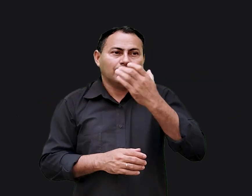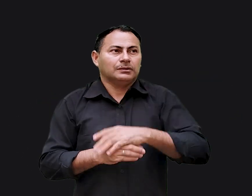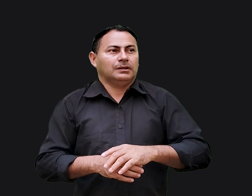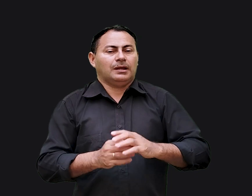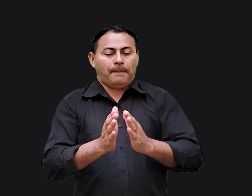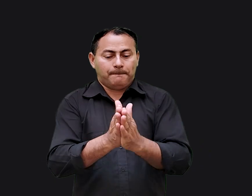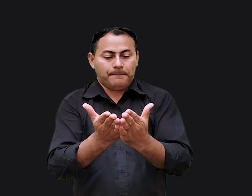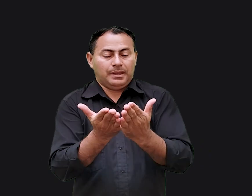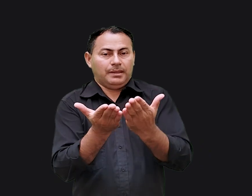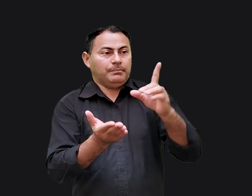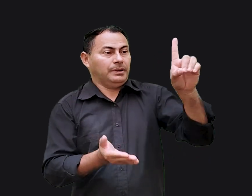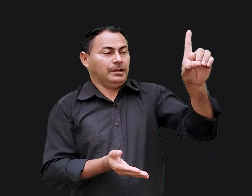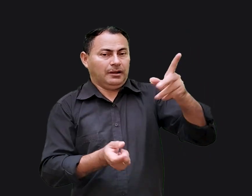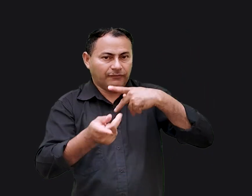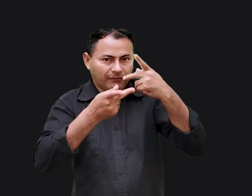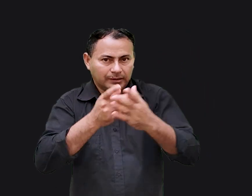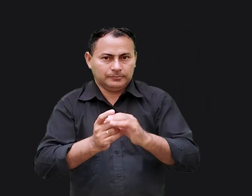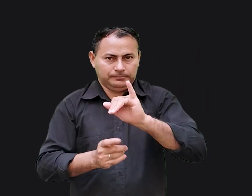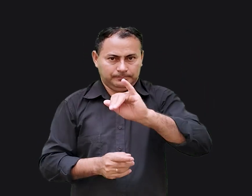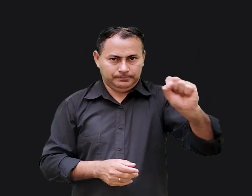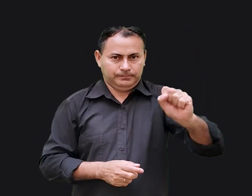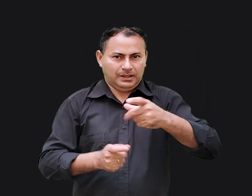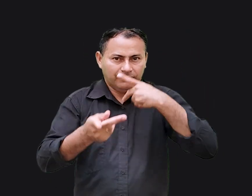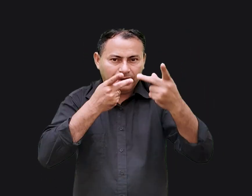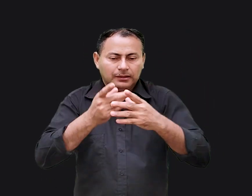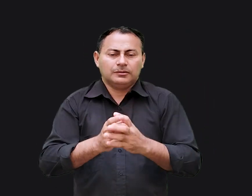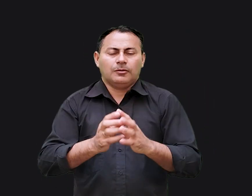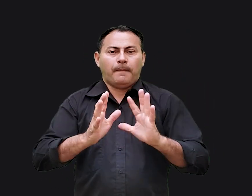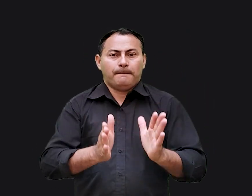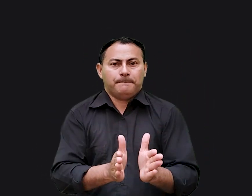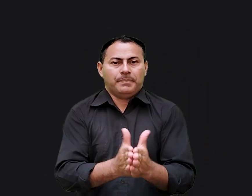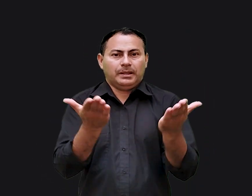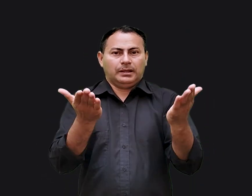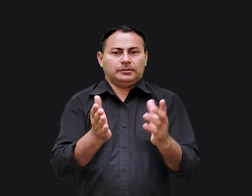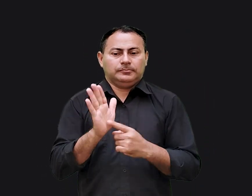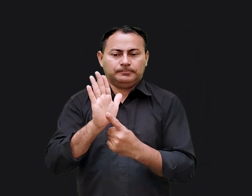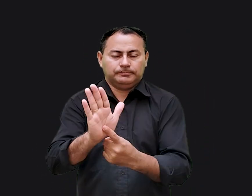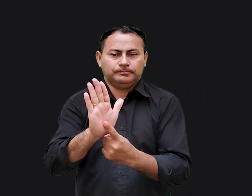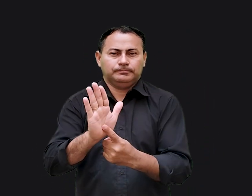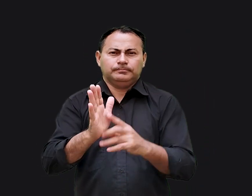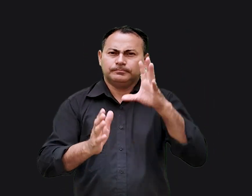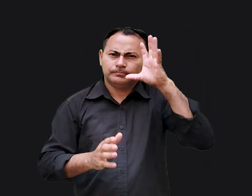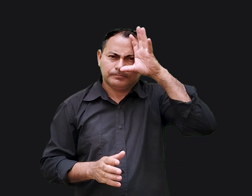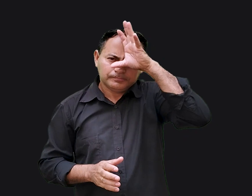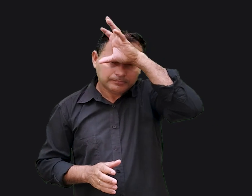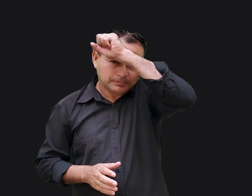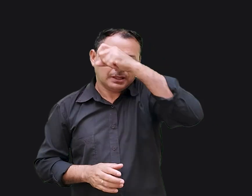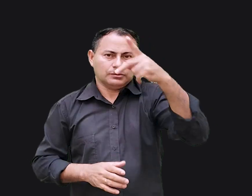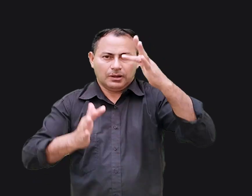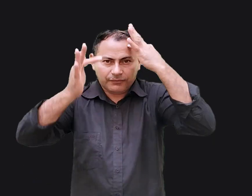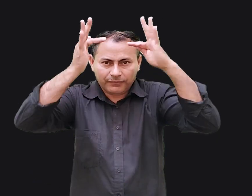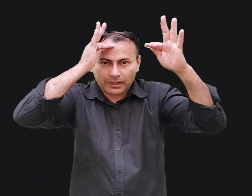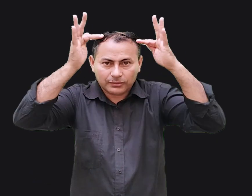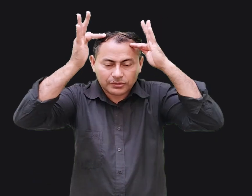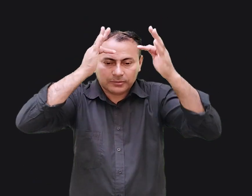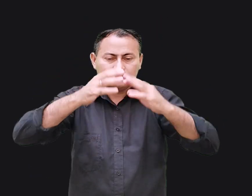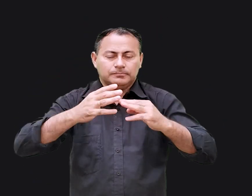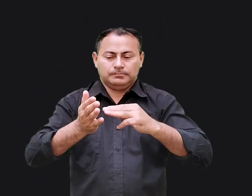fala tanto. Isaías considera isto um milagre e nos traz uma compreensão da sua filosofia de